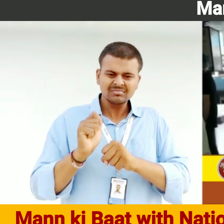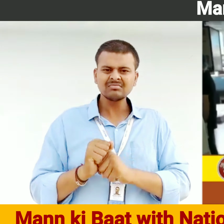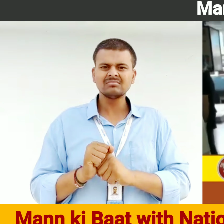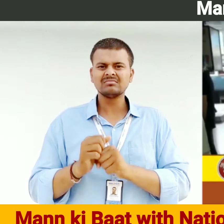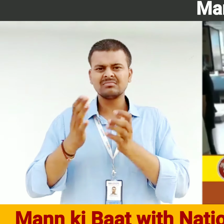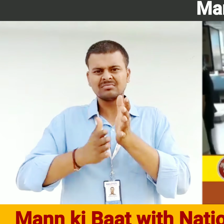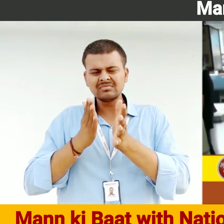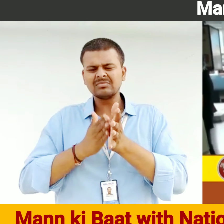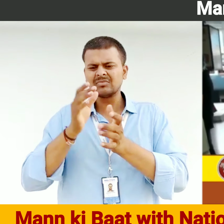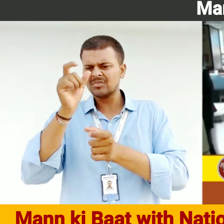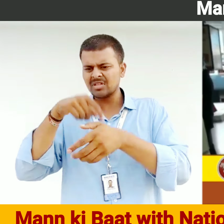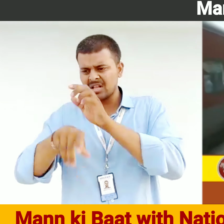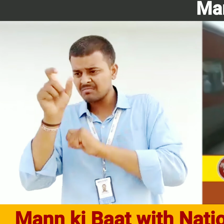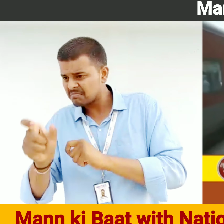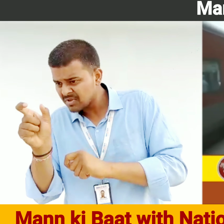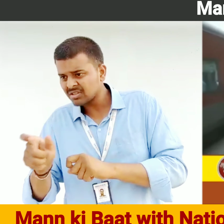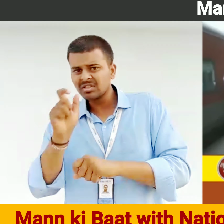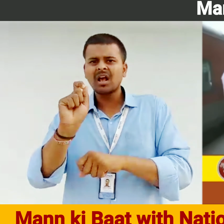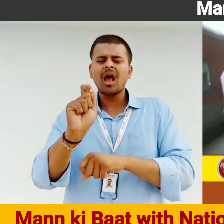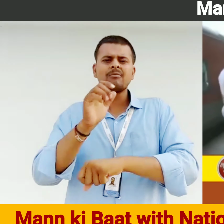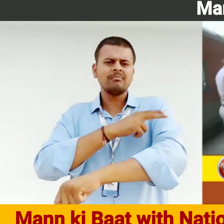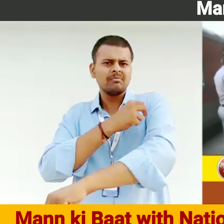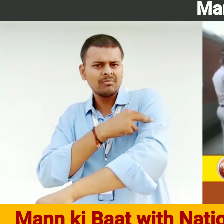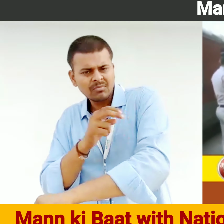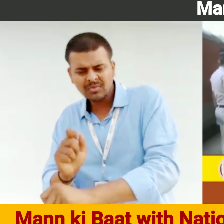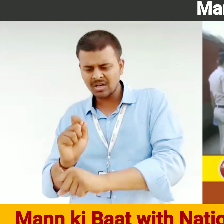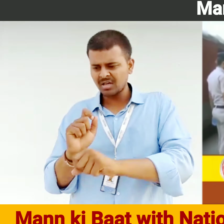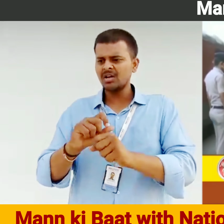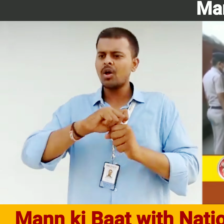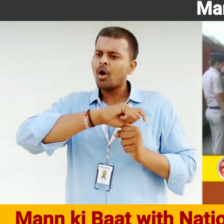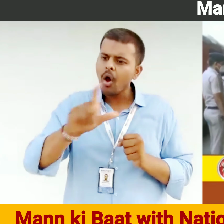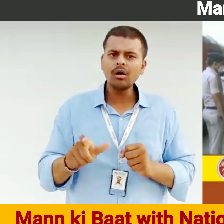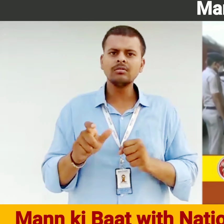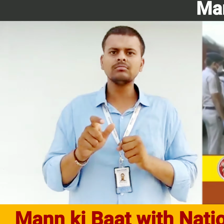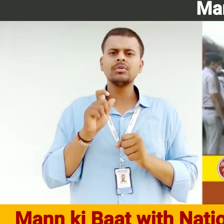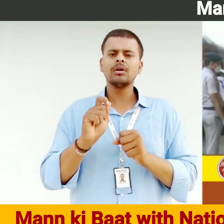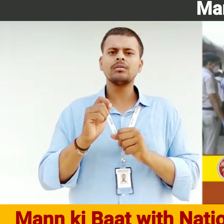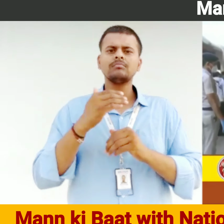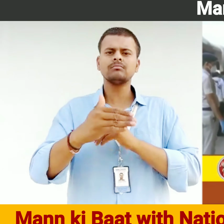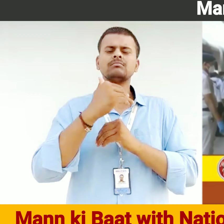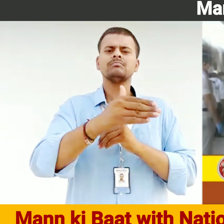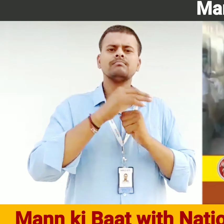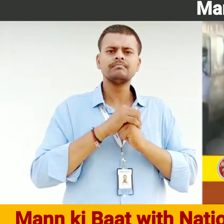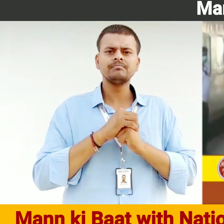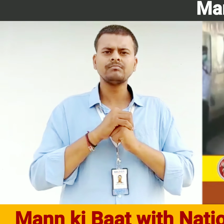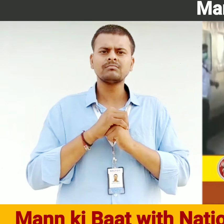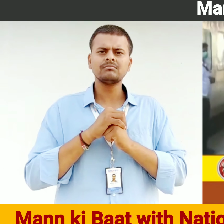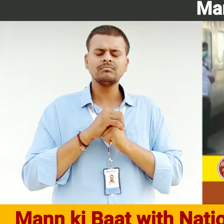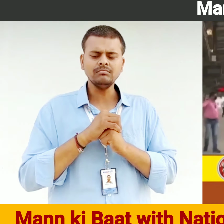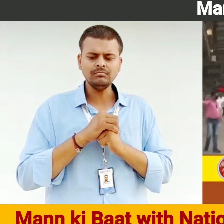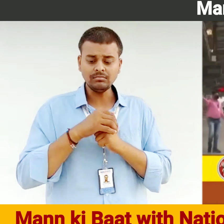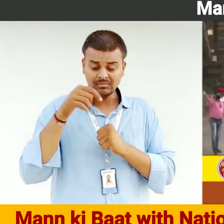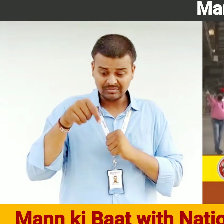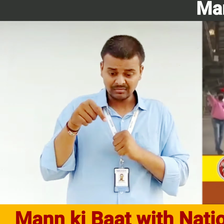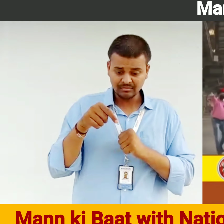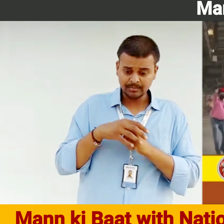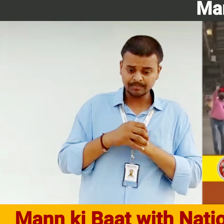में खड़े कोरोना वॉरियर्स ही है। लाखों श्रमिकों को ट्रेनों से और बसों